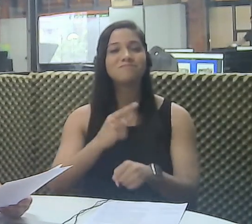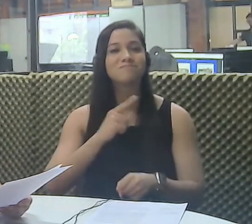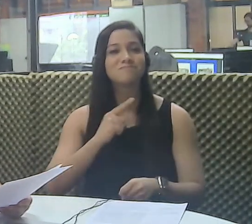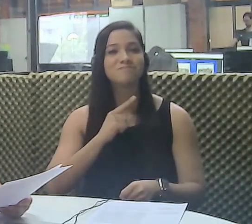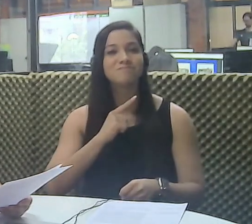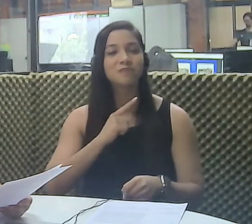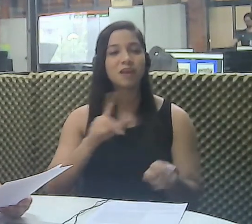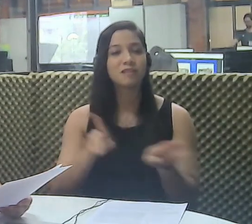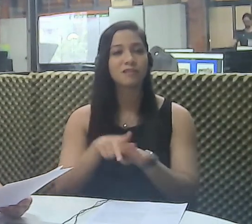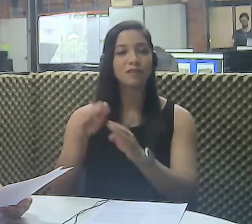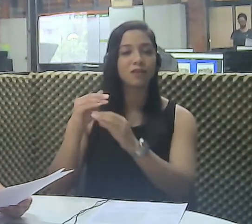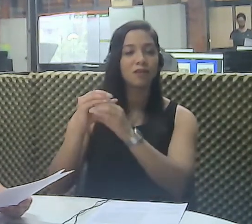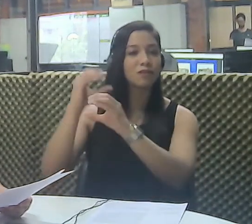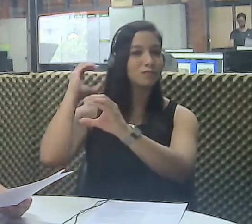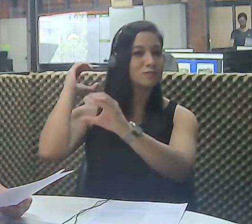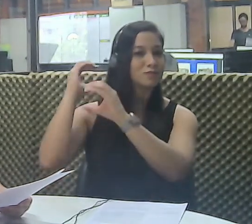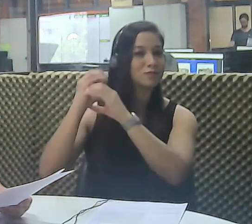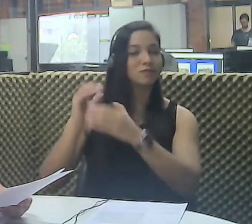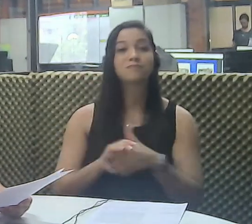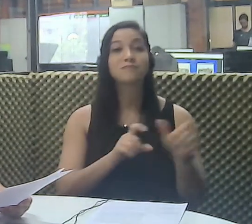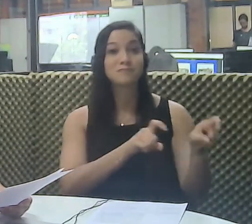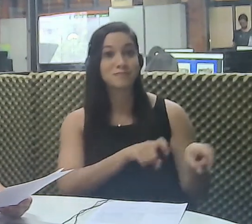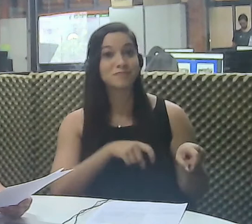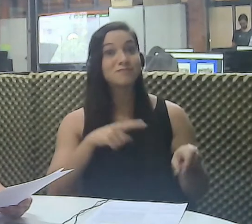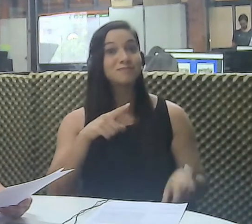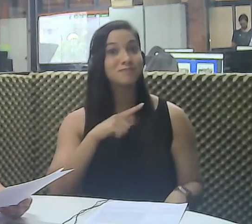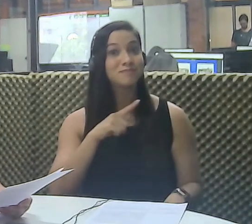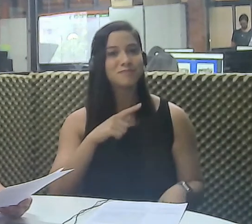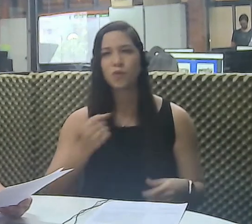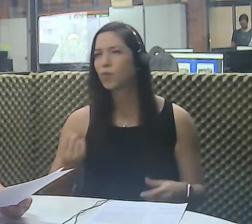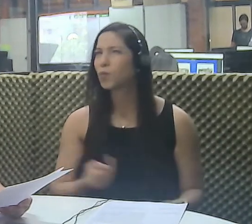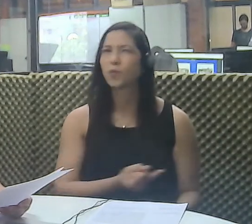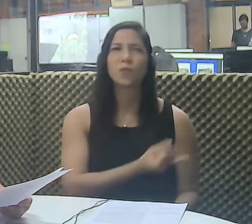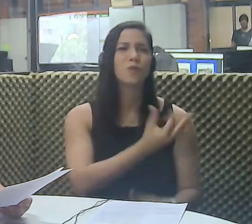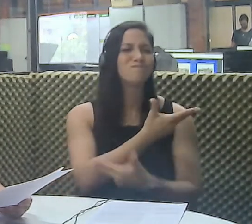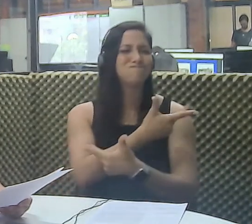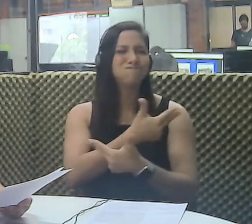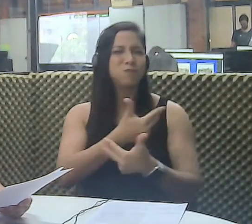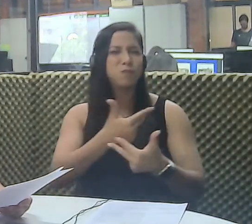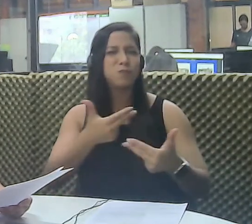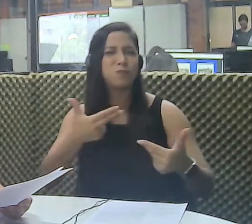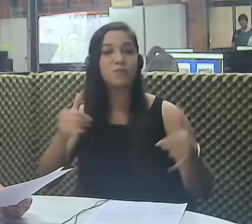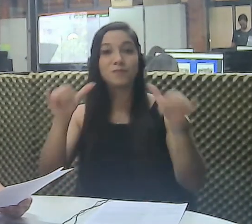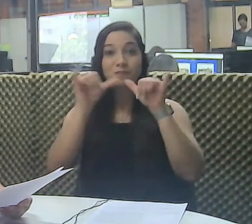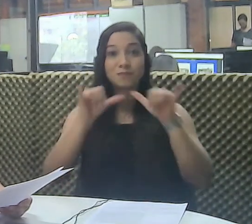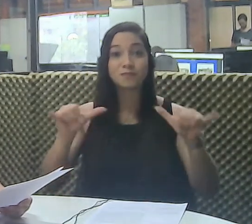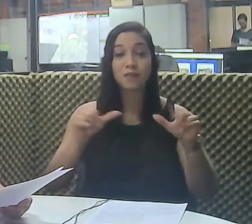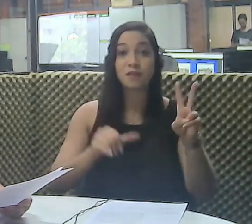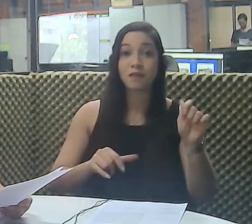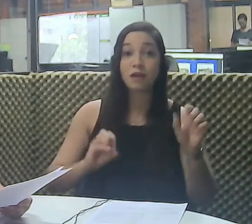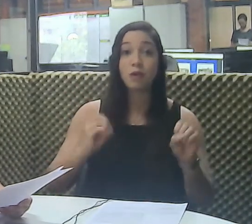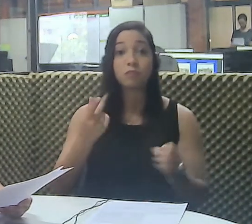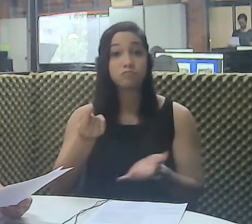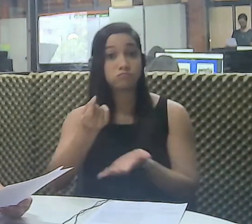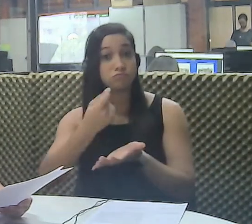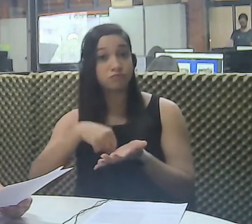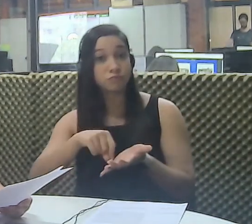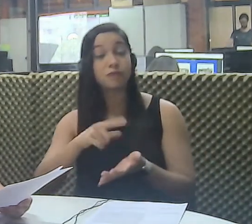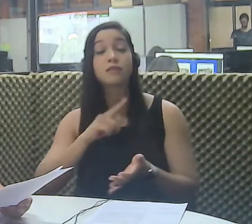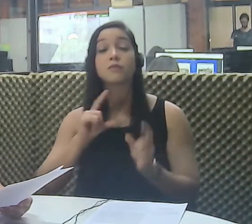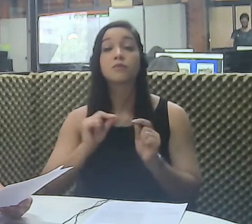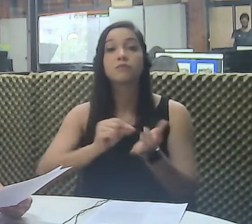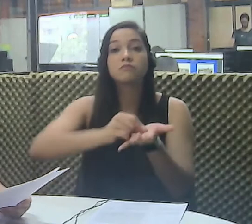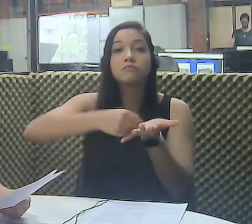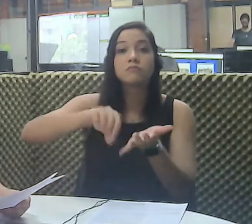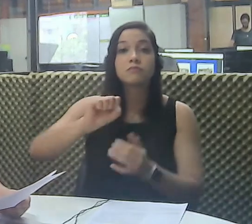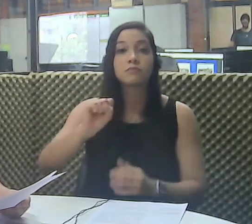no pedreiro ao Engenheiro no agronegócio cinco tudo pega o Ceará vaga ou ser contratado faça